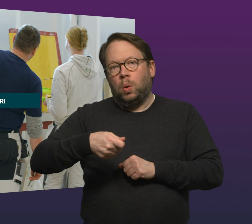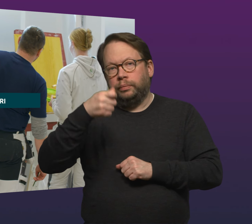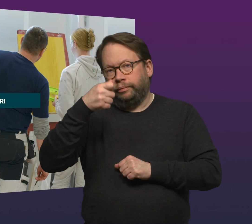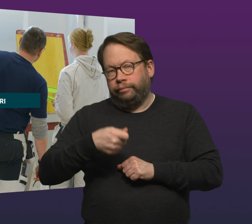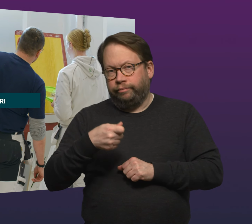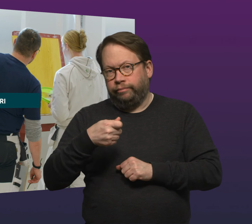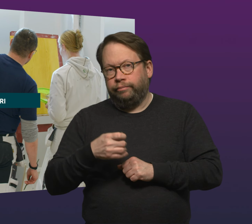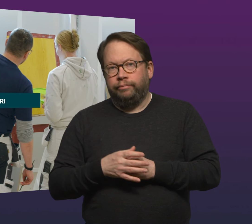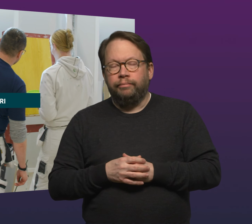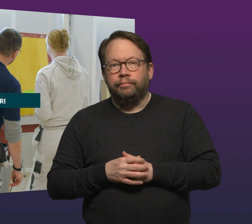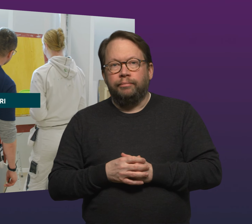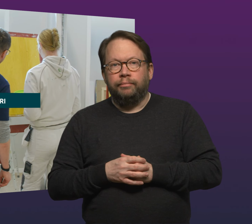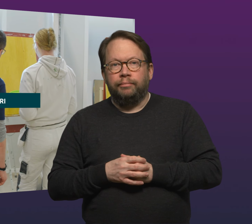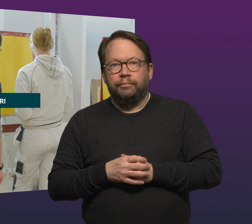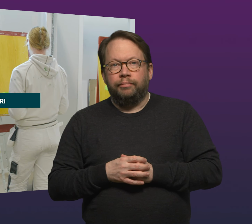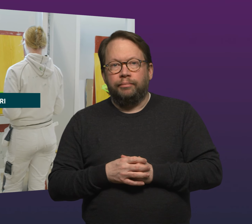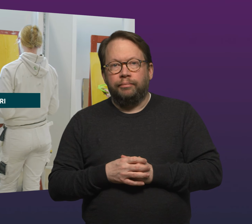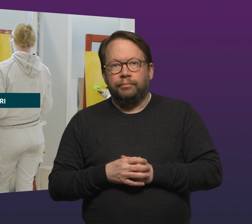Måleri.